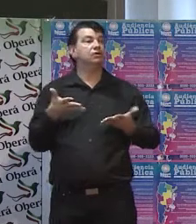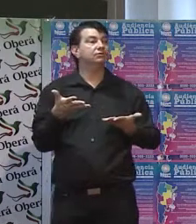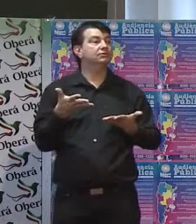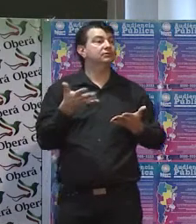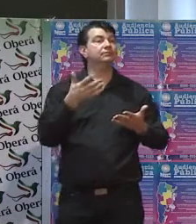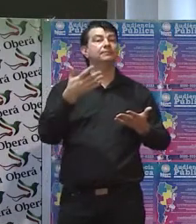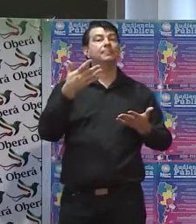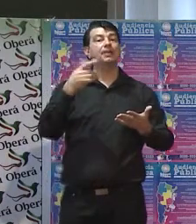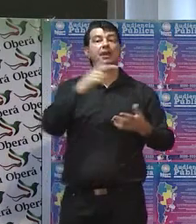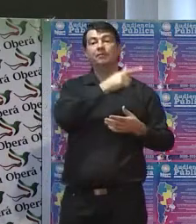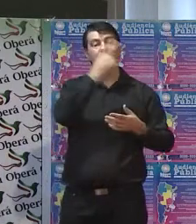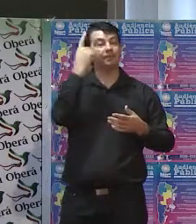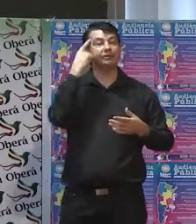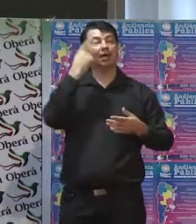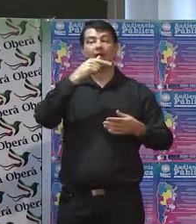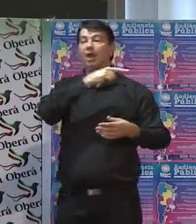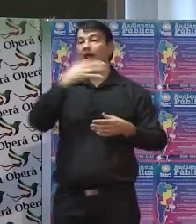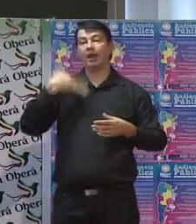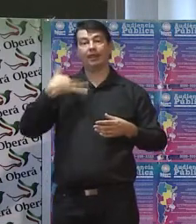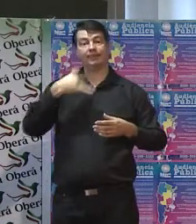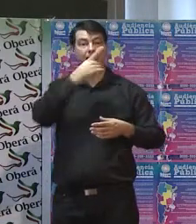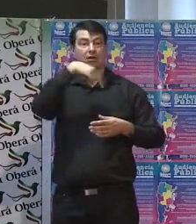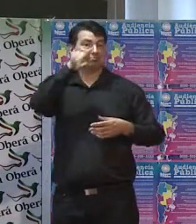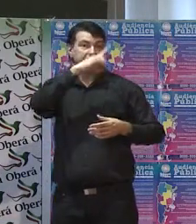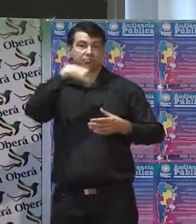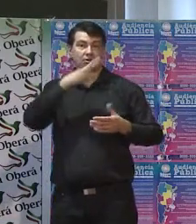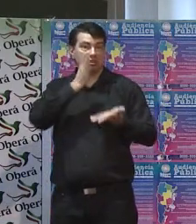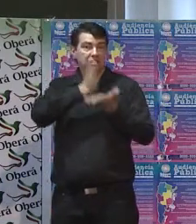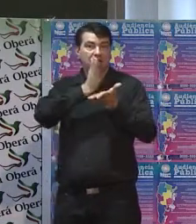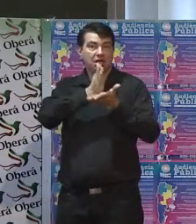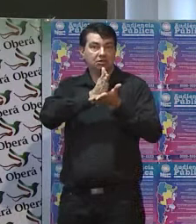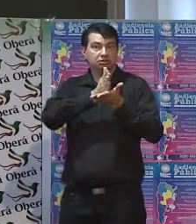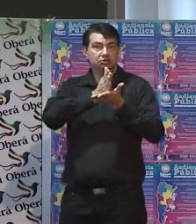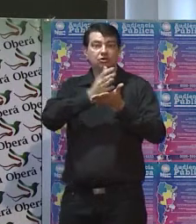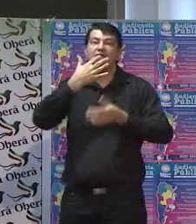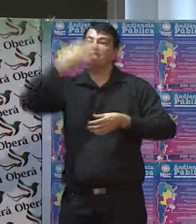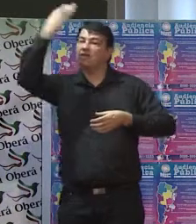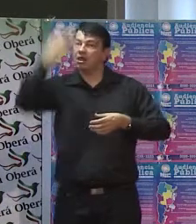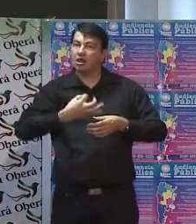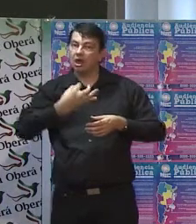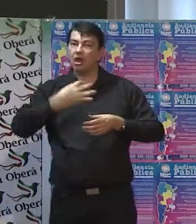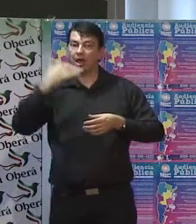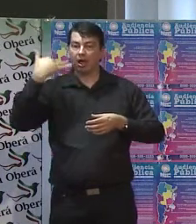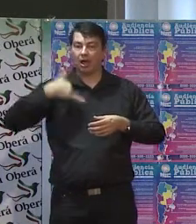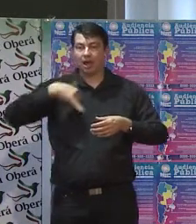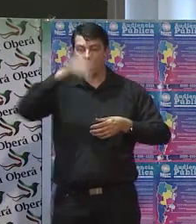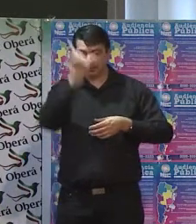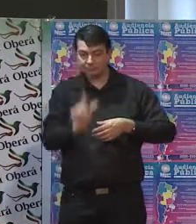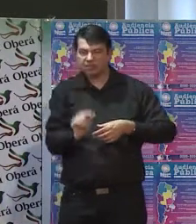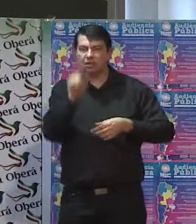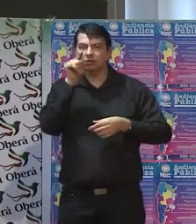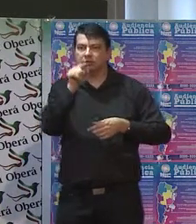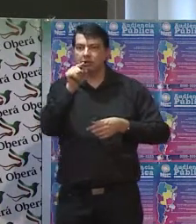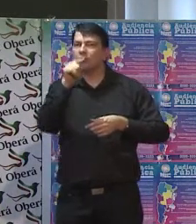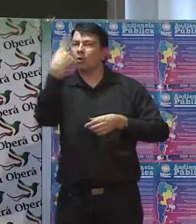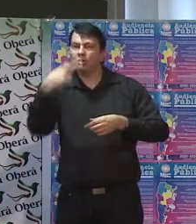decir que como ciudadanos argentinos tenemos derecho a saber qué realmente pasa en la Argentina. Siempre